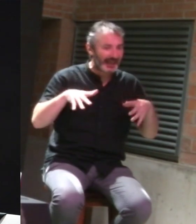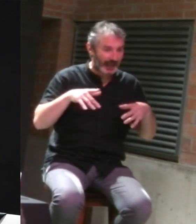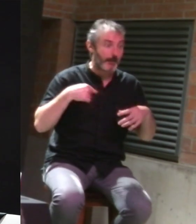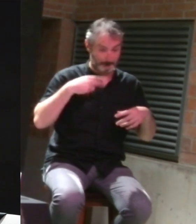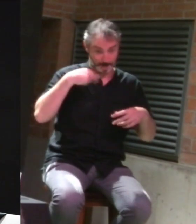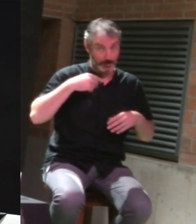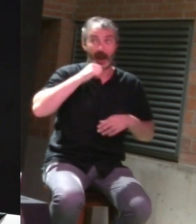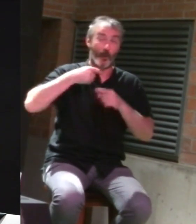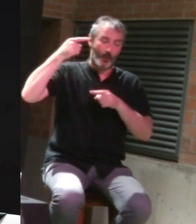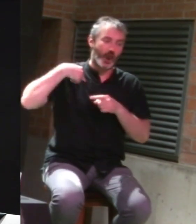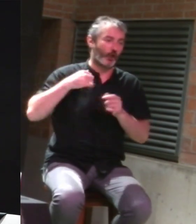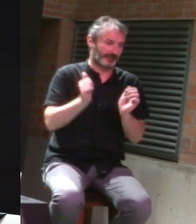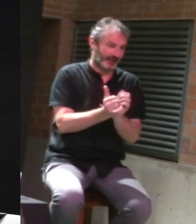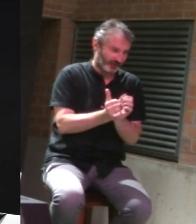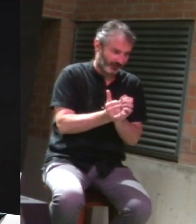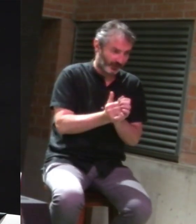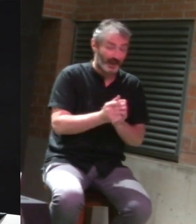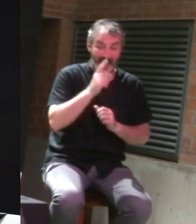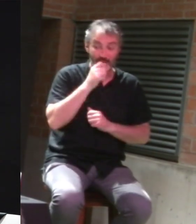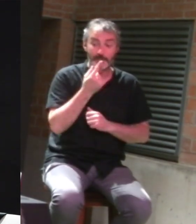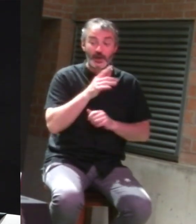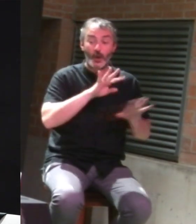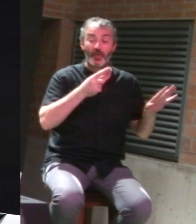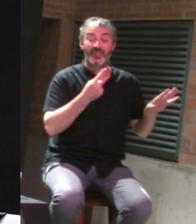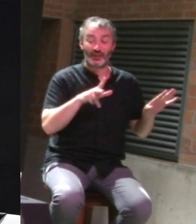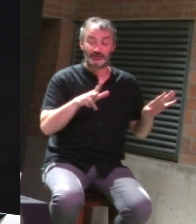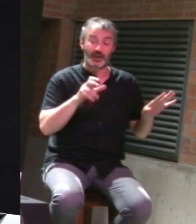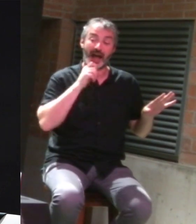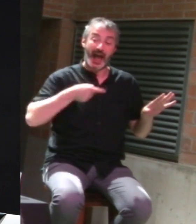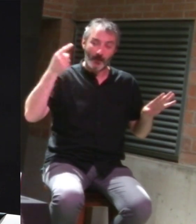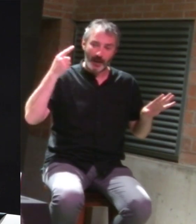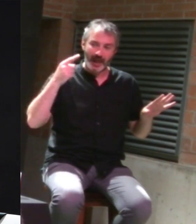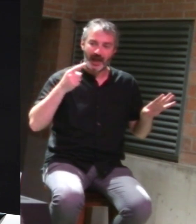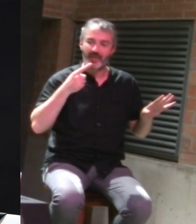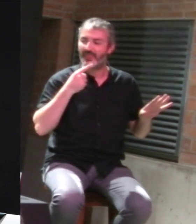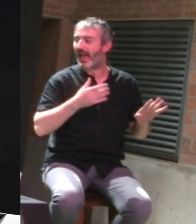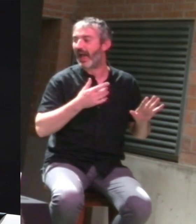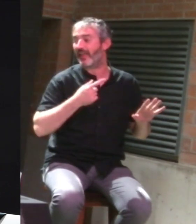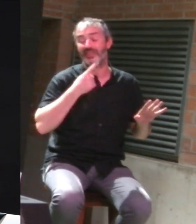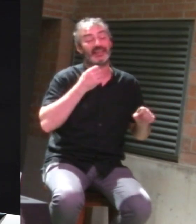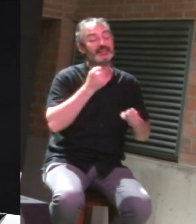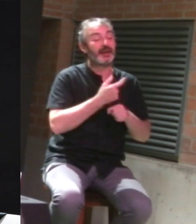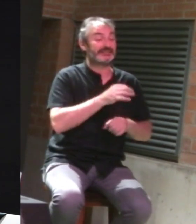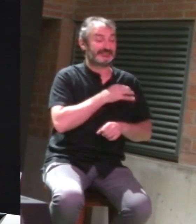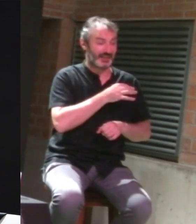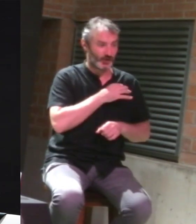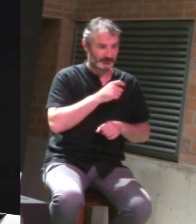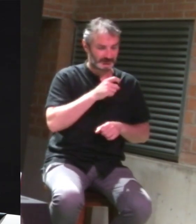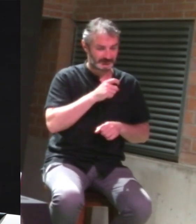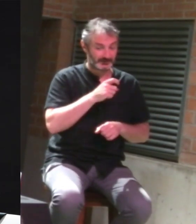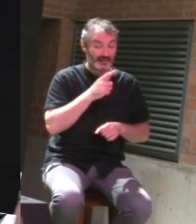Quimeta Prats Tarantino, als 8 anys, en 1918, ja treballava pel senyor Avelino Trinxet. És a dir,